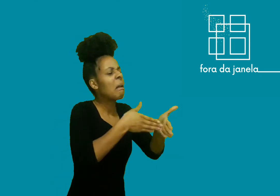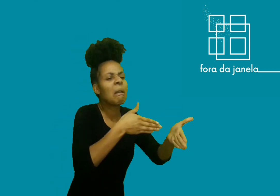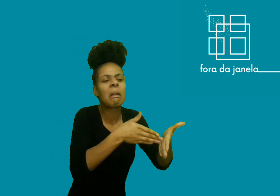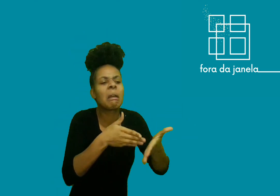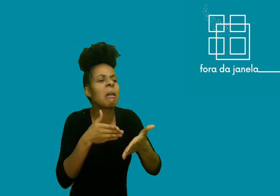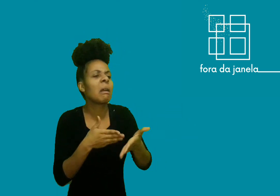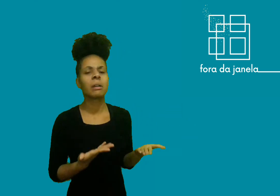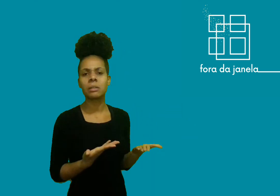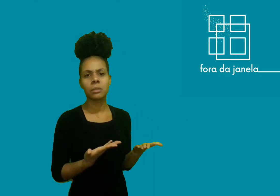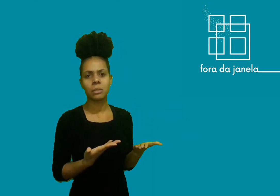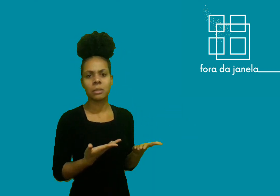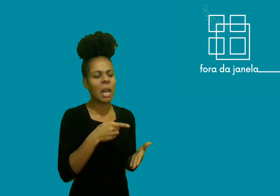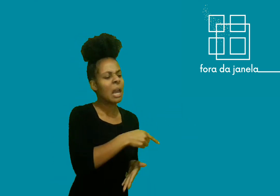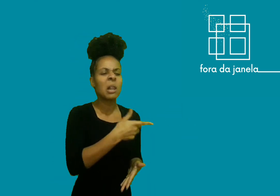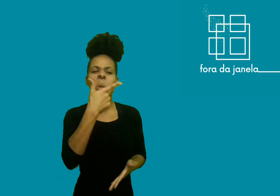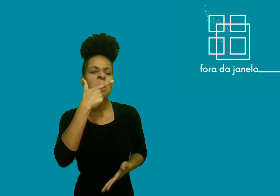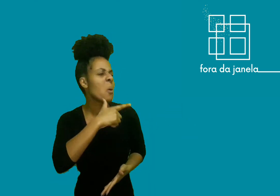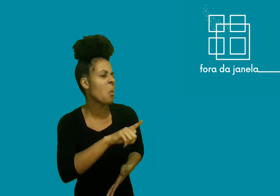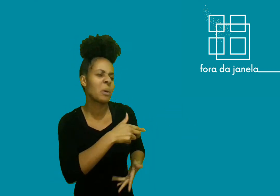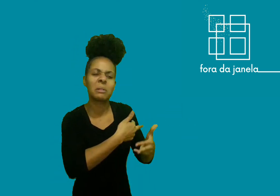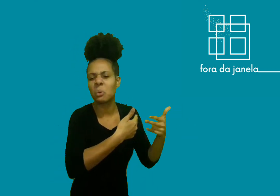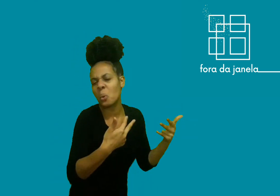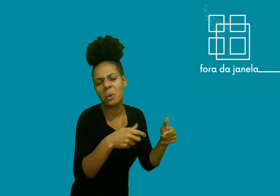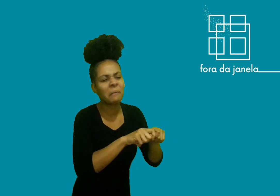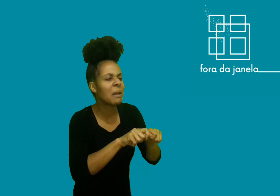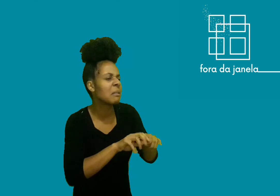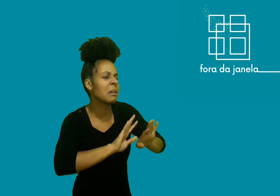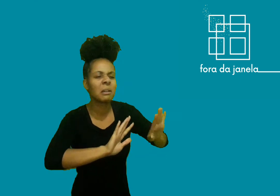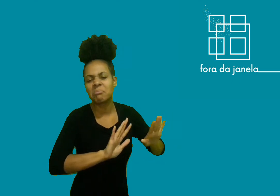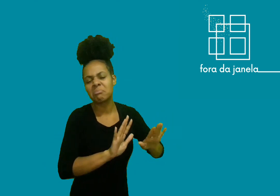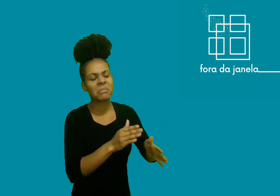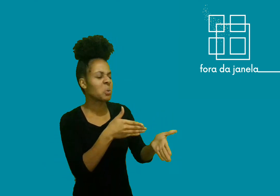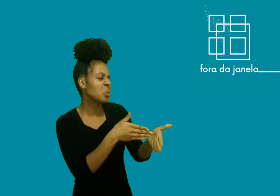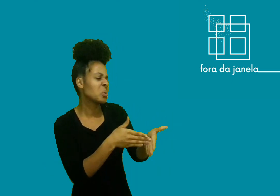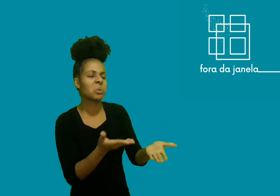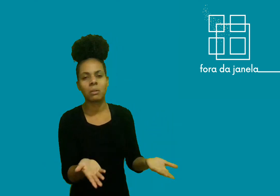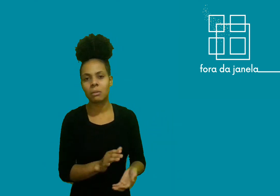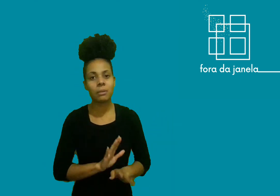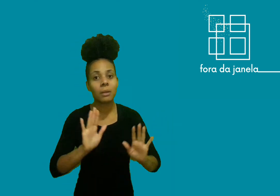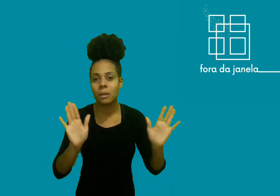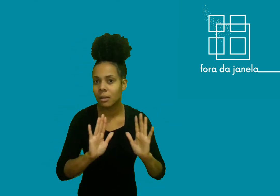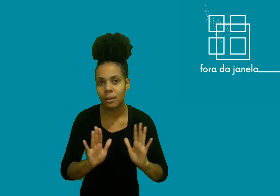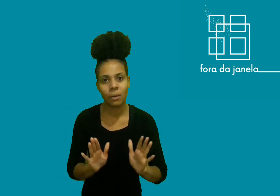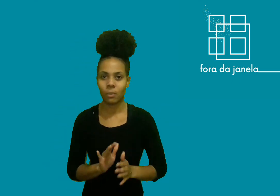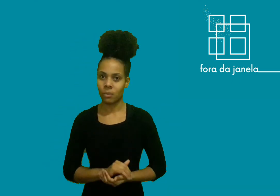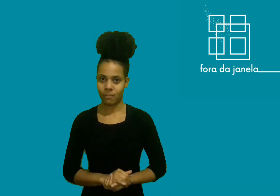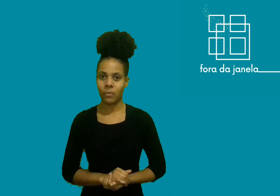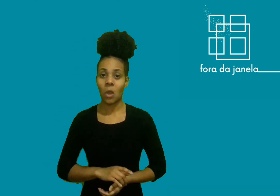surdas. E eu acho que isso é incrível, sabe? Você se reconhecer, se aceitar e gostar daquilo que você é,